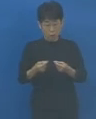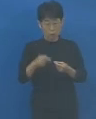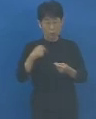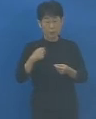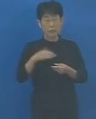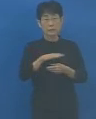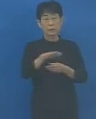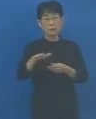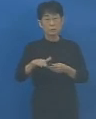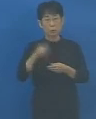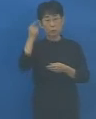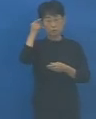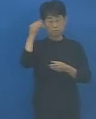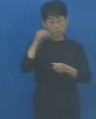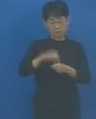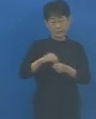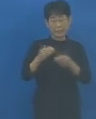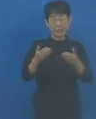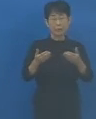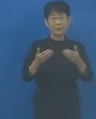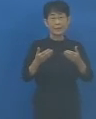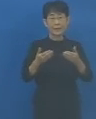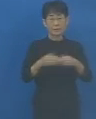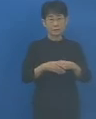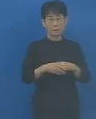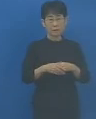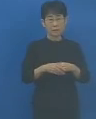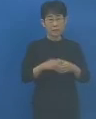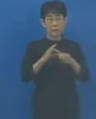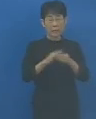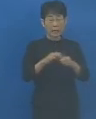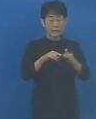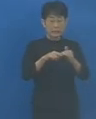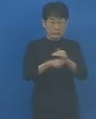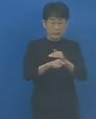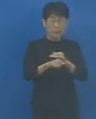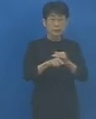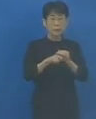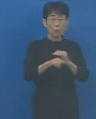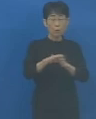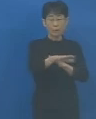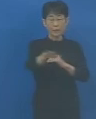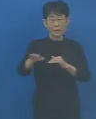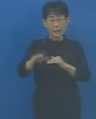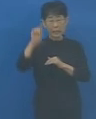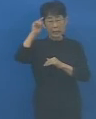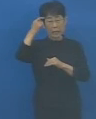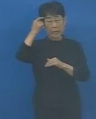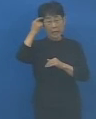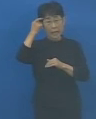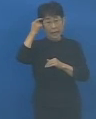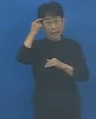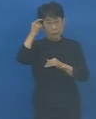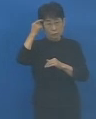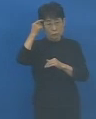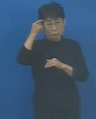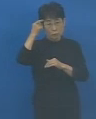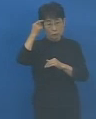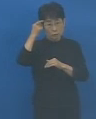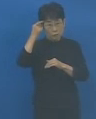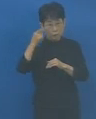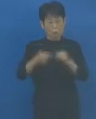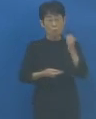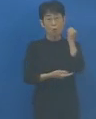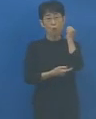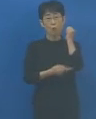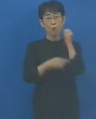して、その、意味というものをみんなで考える、そういう素材として、私たちは